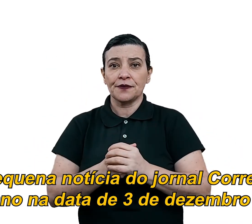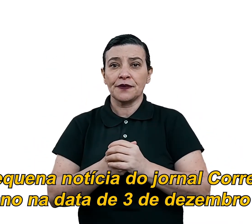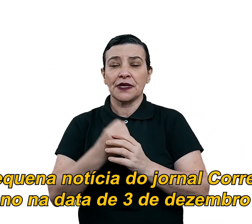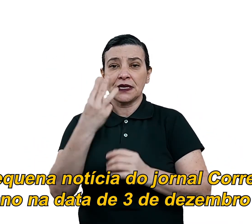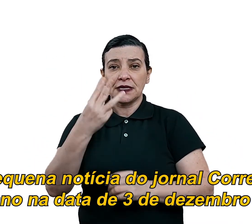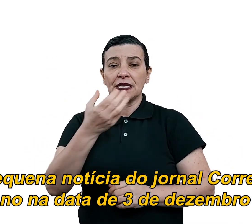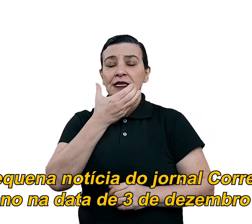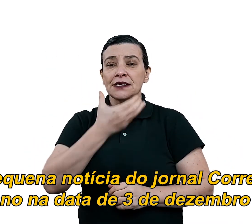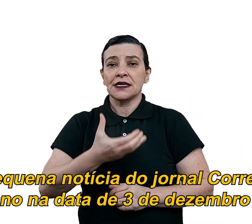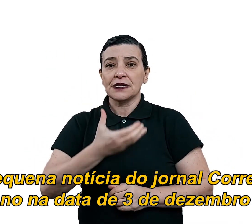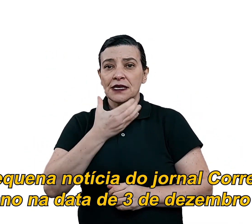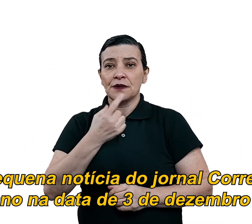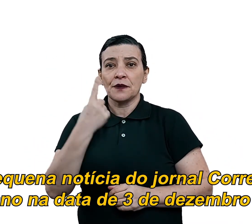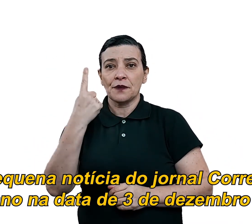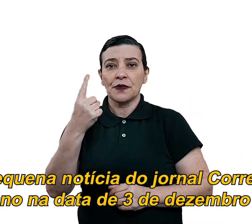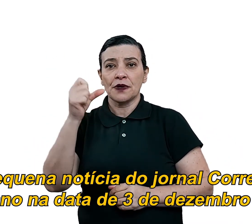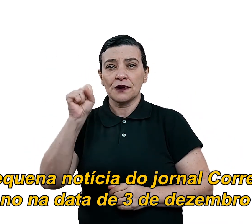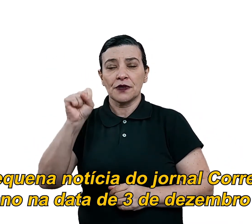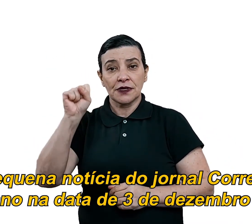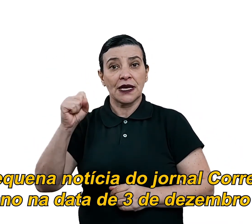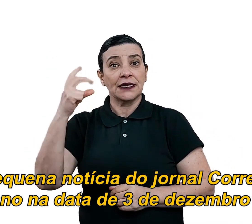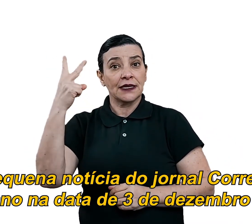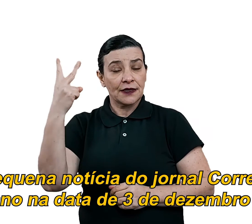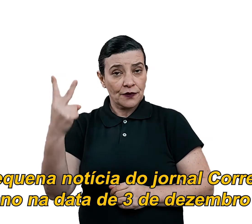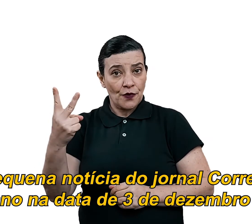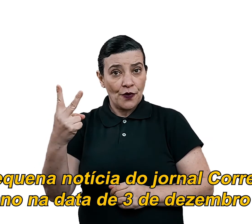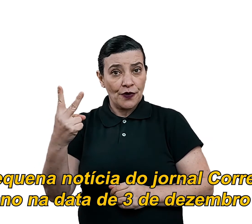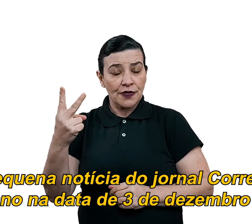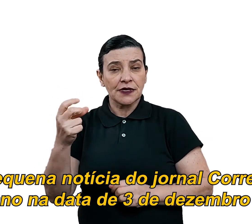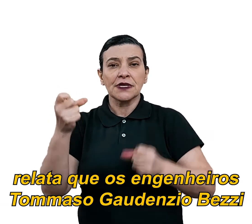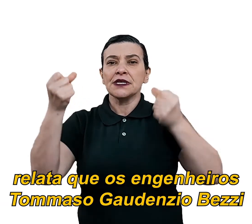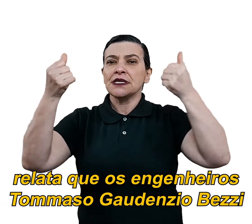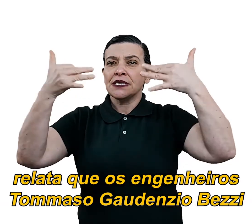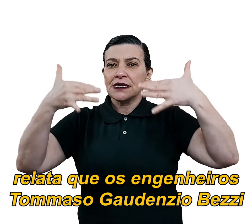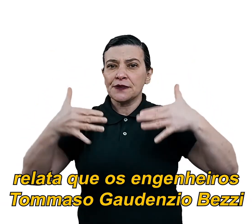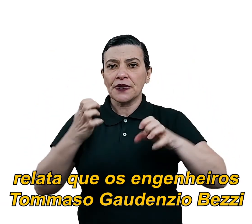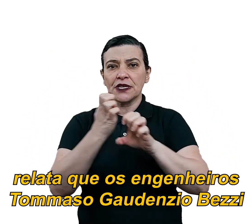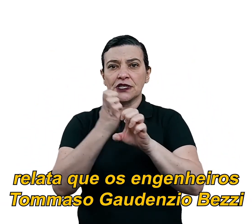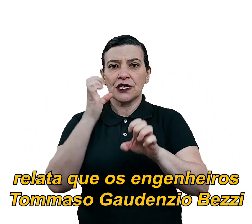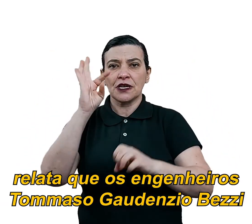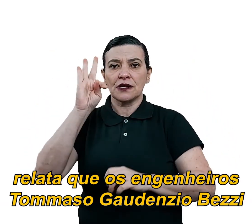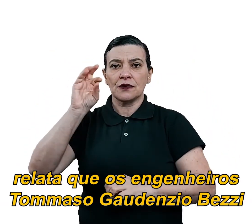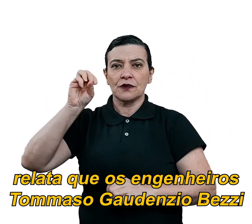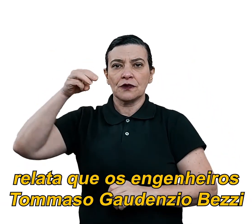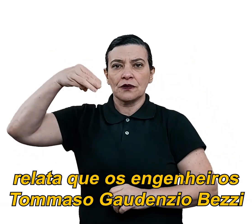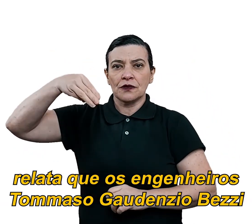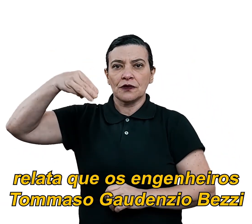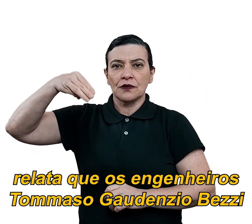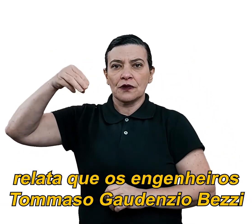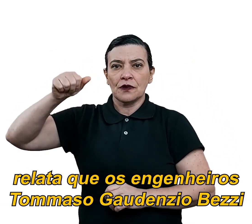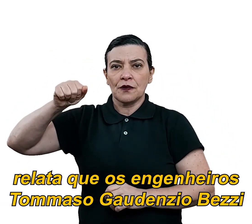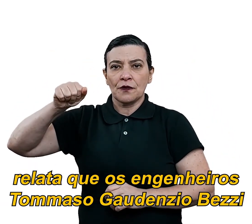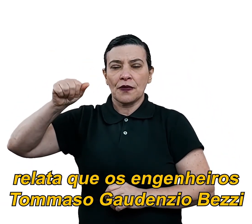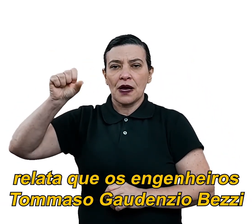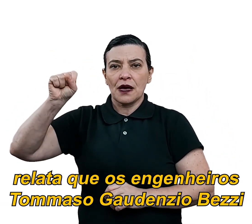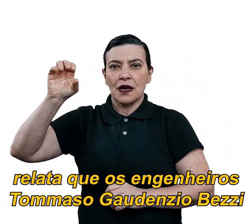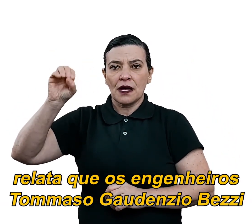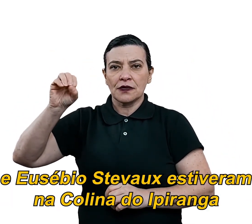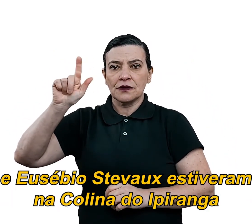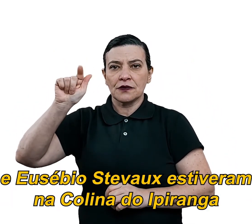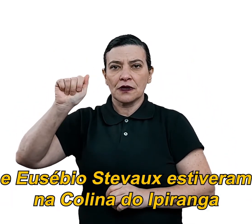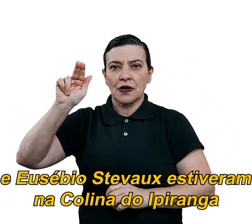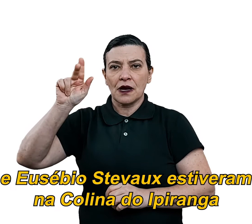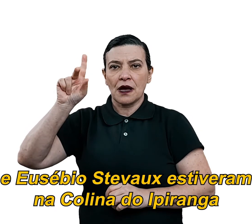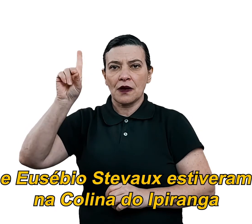na data de 13 de dezembro de 1882, relata que os engenheiros Tommaso Gaudenzi